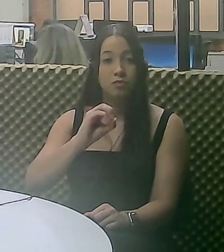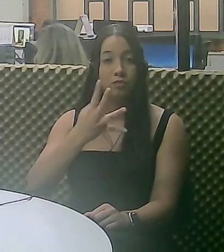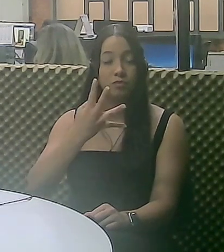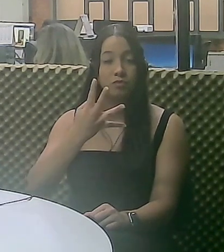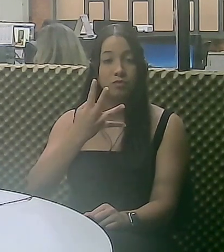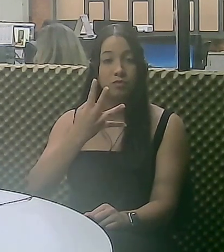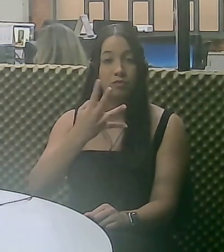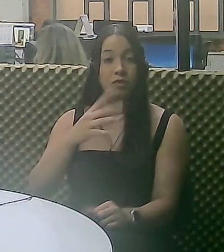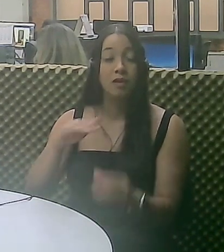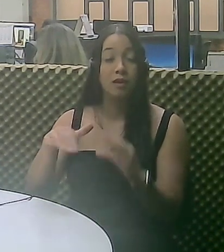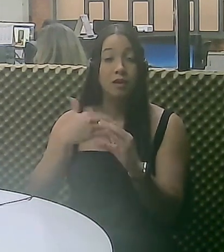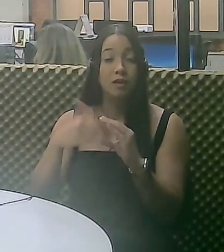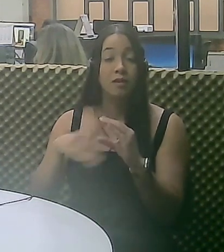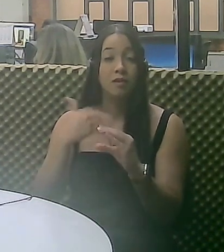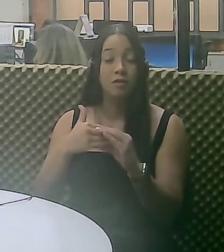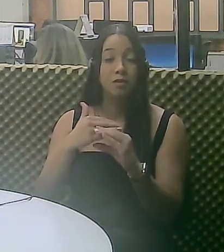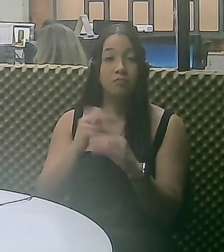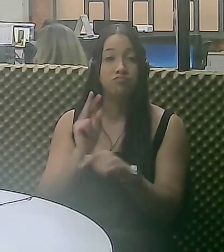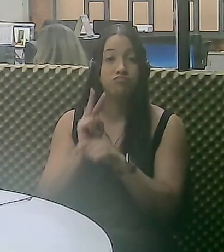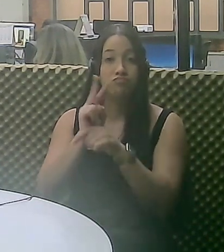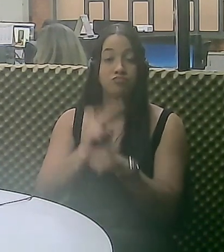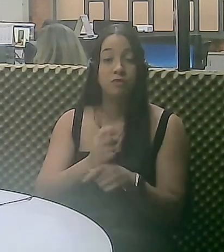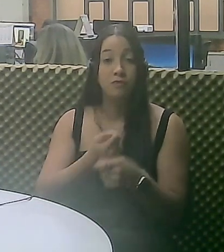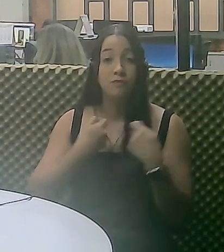34-3239-2804 e pelo e-mail